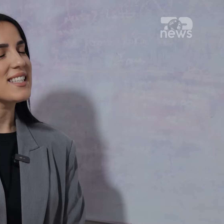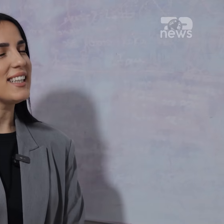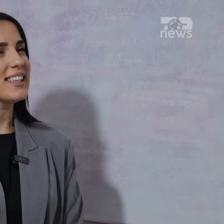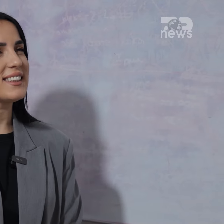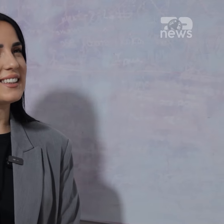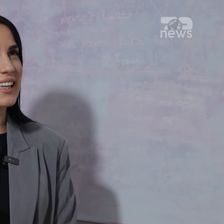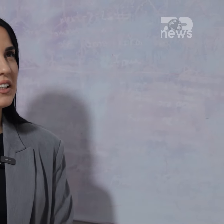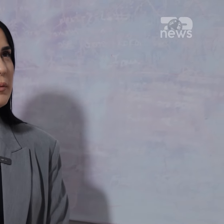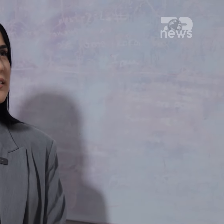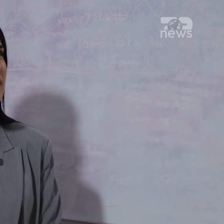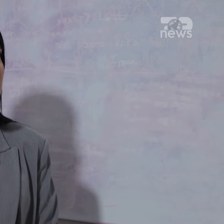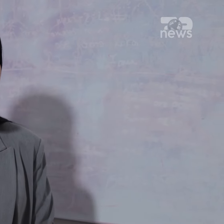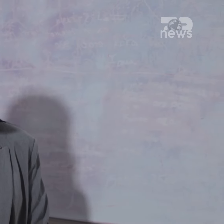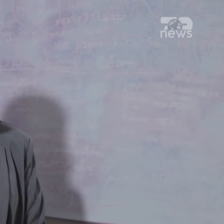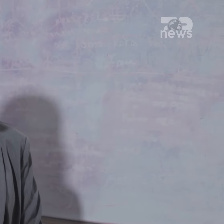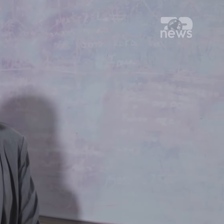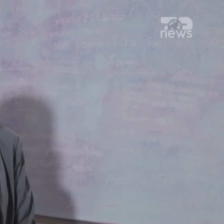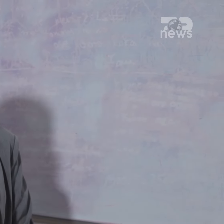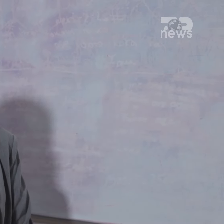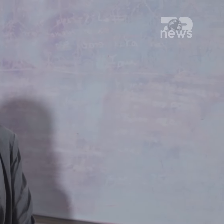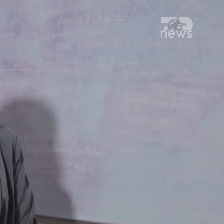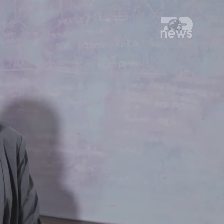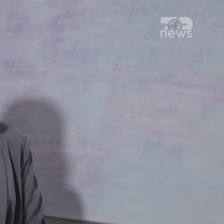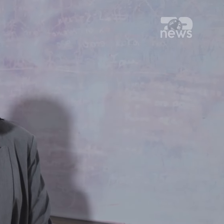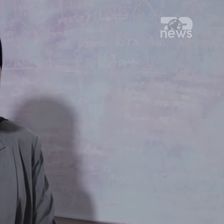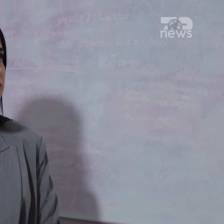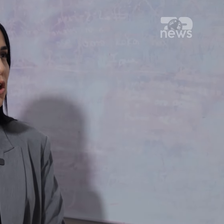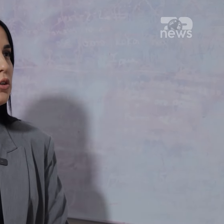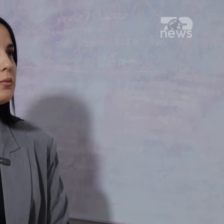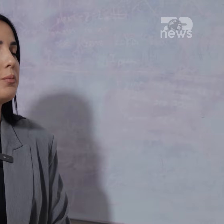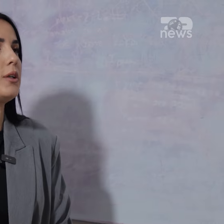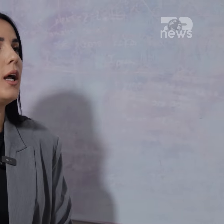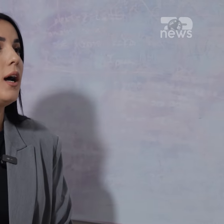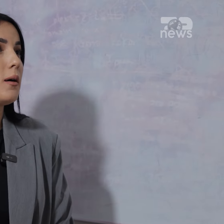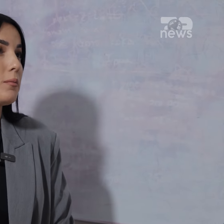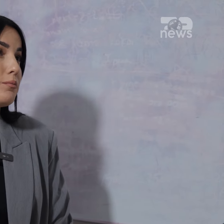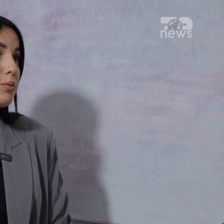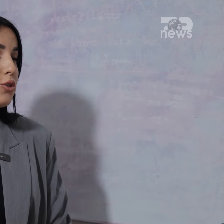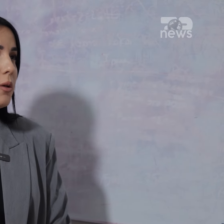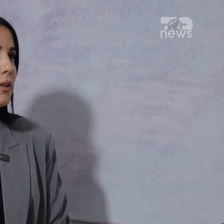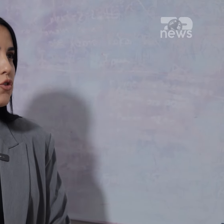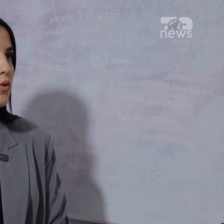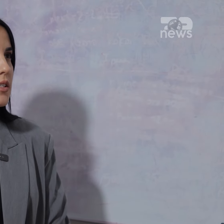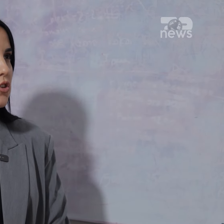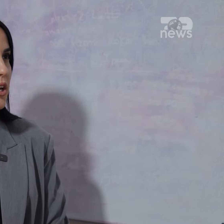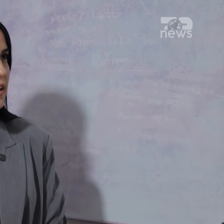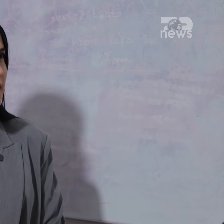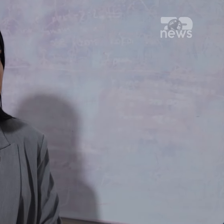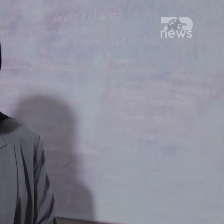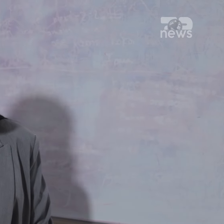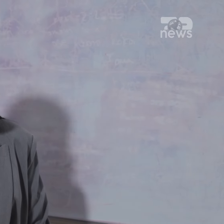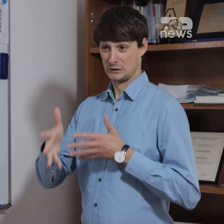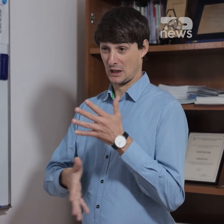Cilat janë trajnimet edhe burimet që kjo organizat ofron për përdorimin e gjuhës së shenjave? Gjuhë